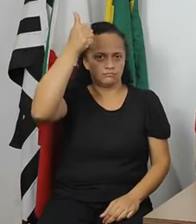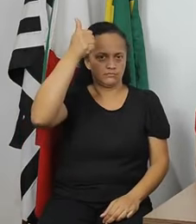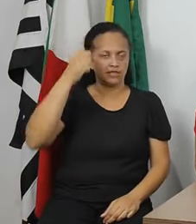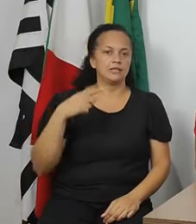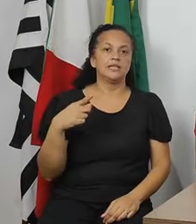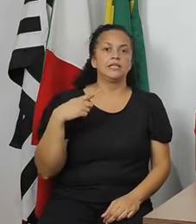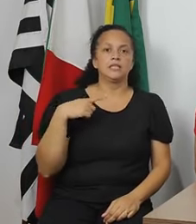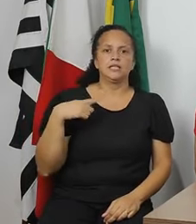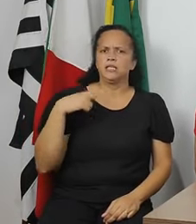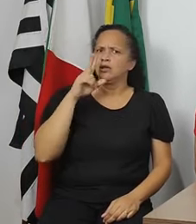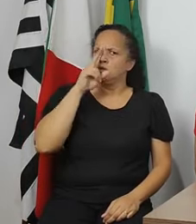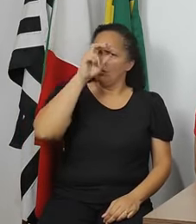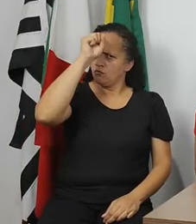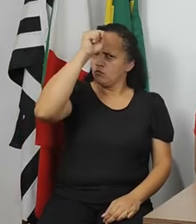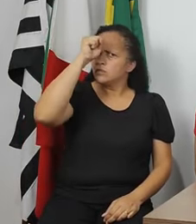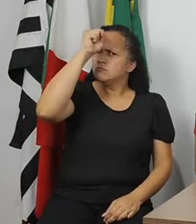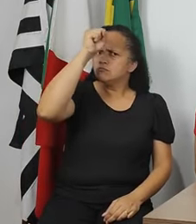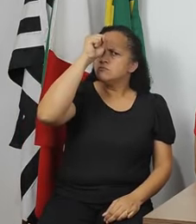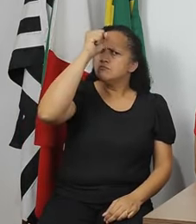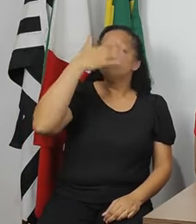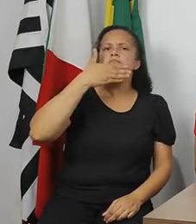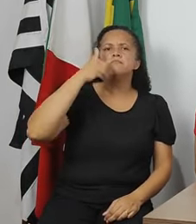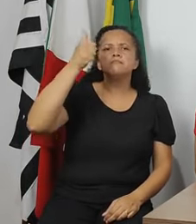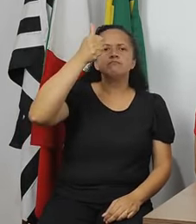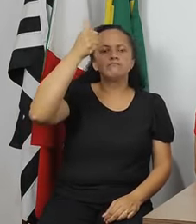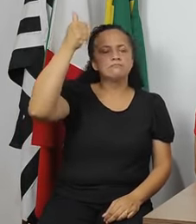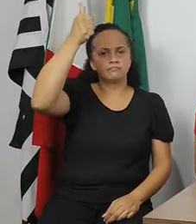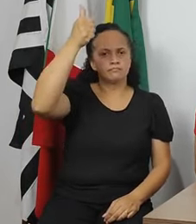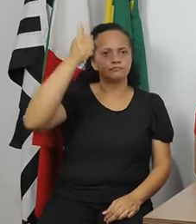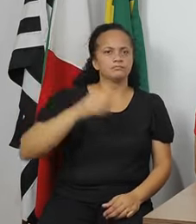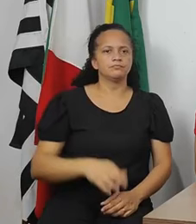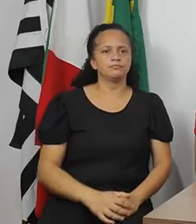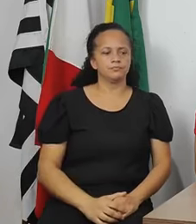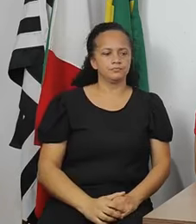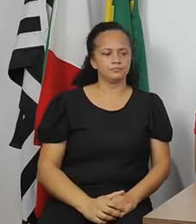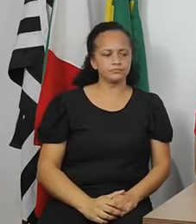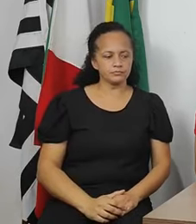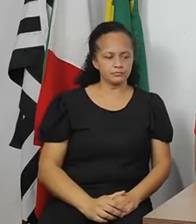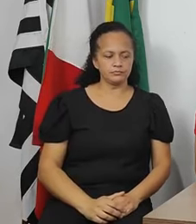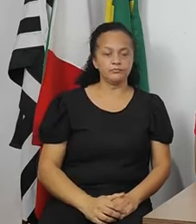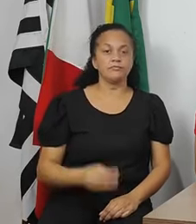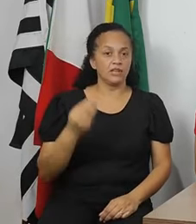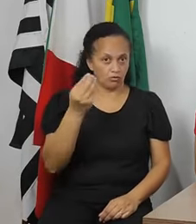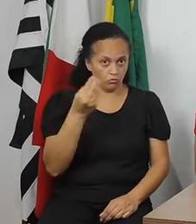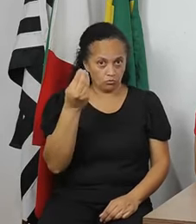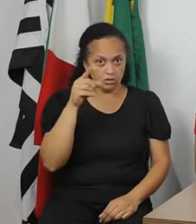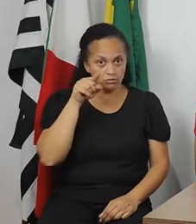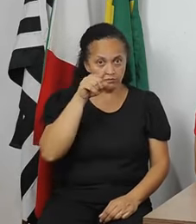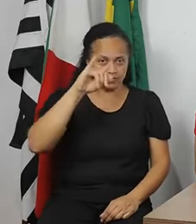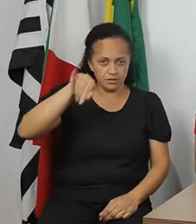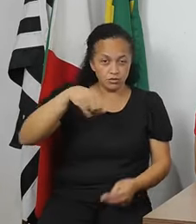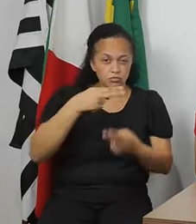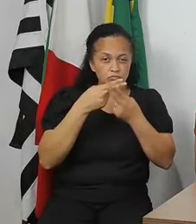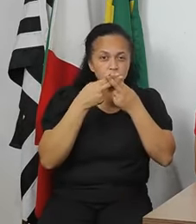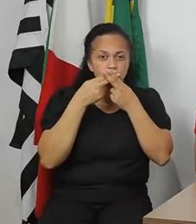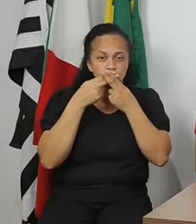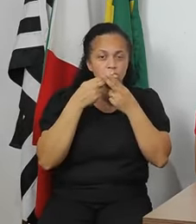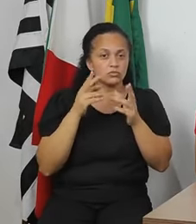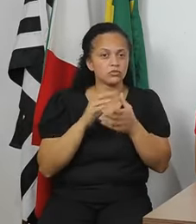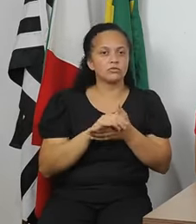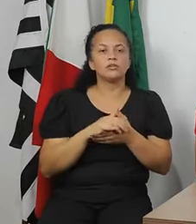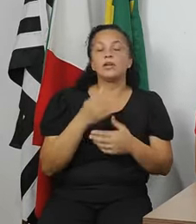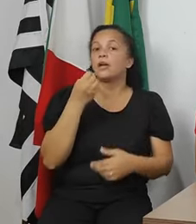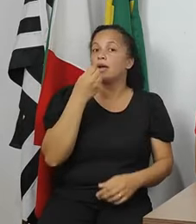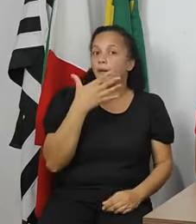uma resistência maior. Então, a prática do jejum, segundo a ciência, só tem